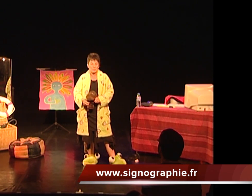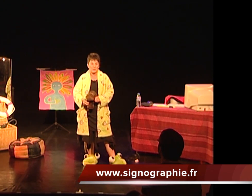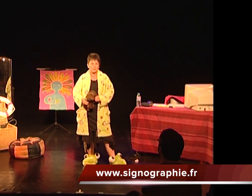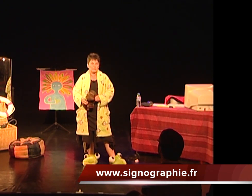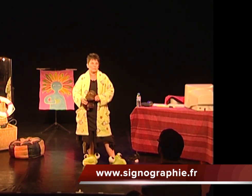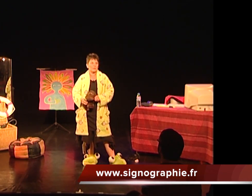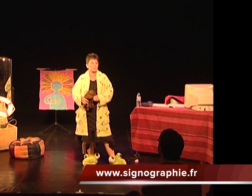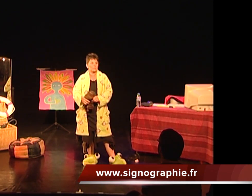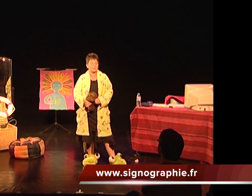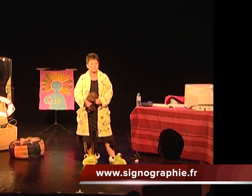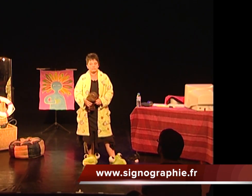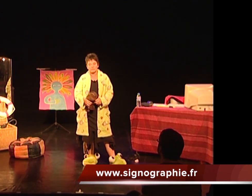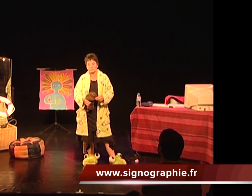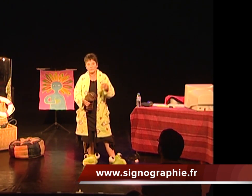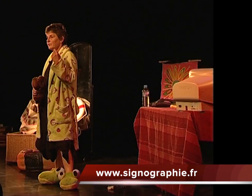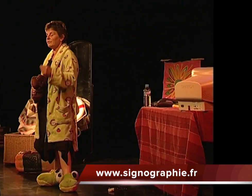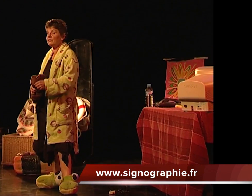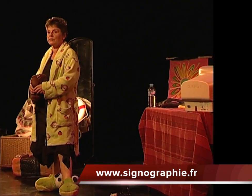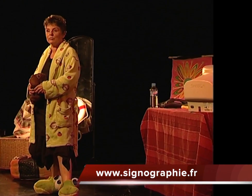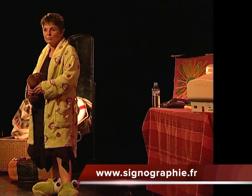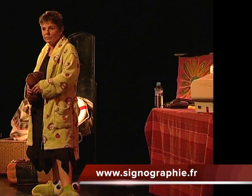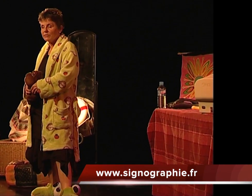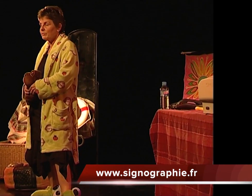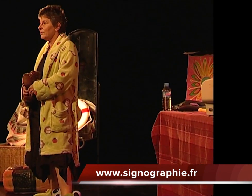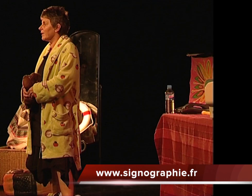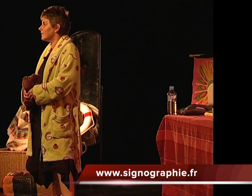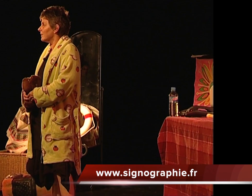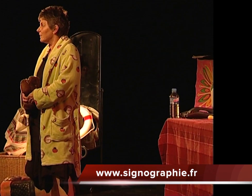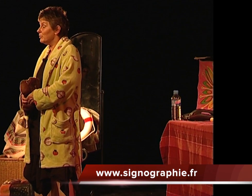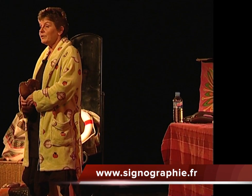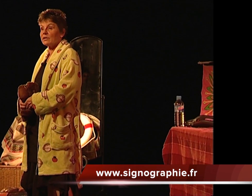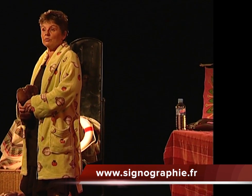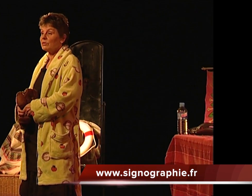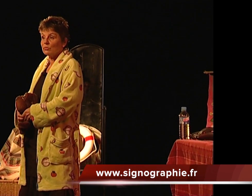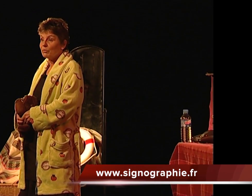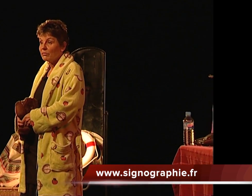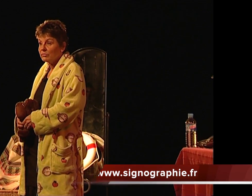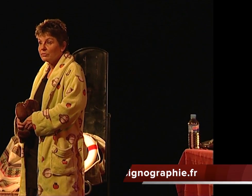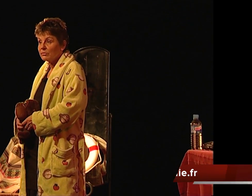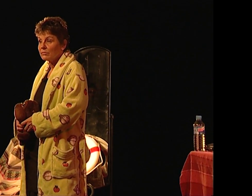pas devoir lui répondre écoutez, la langue des signes, ça n'existe plus, ça fait belle lurette. Et puis l'écriture, ils n'en ont pas voulu.